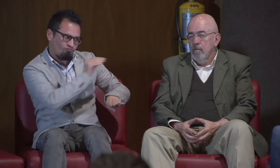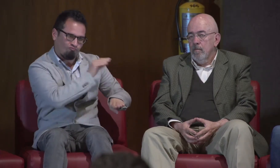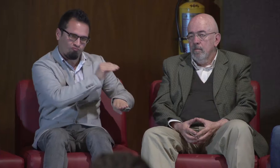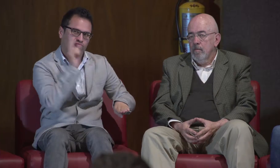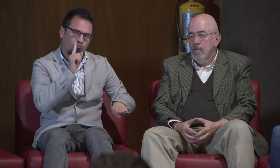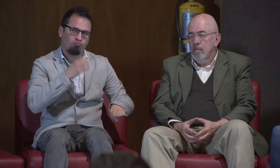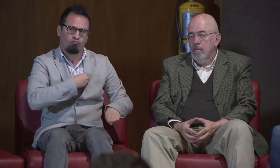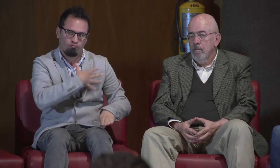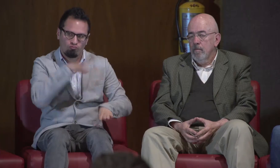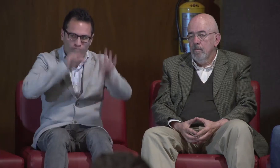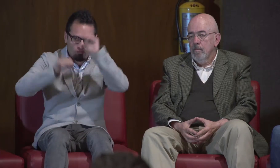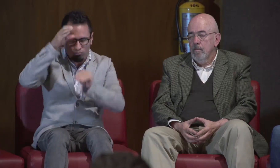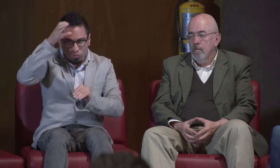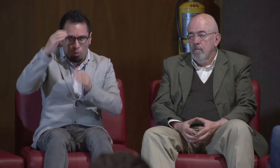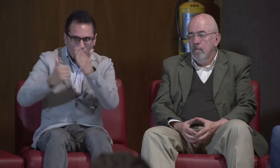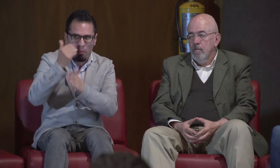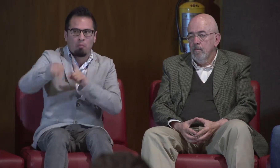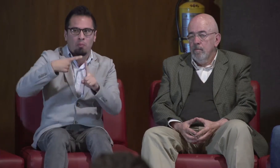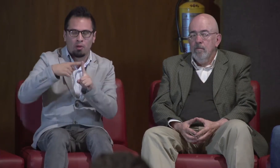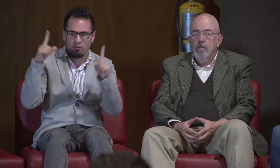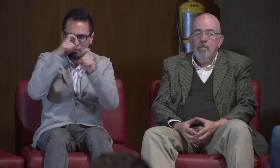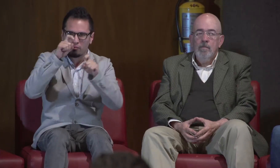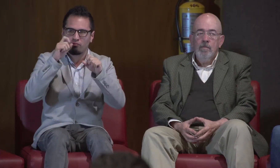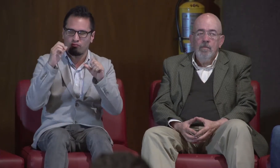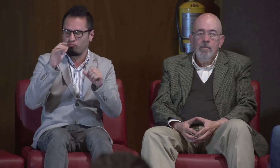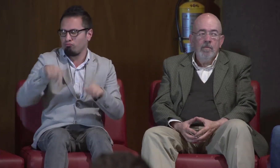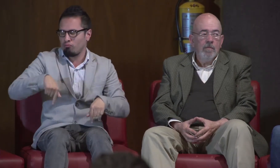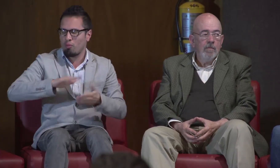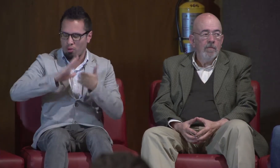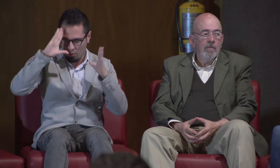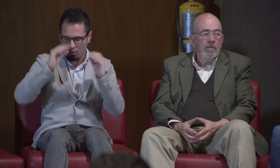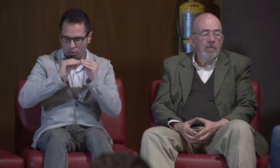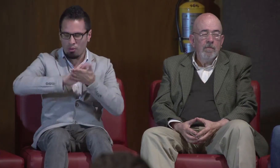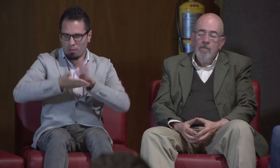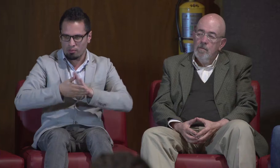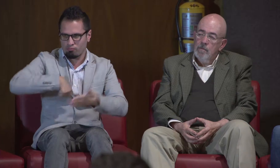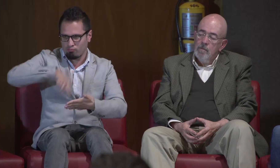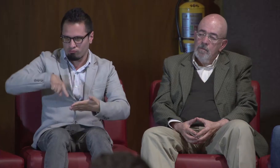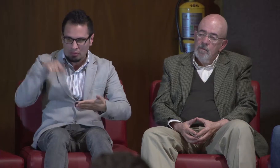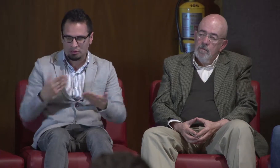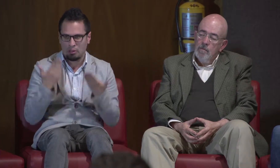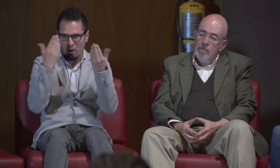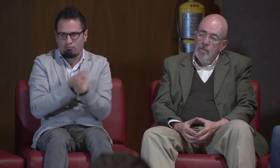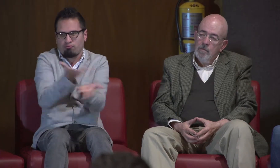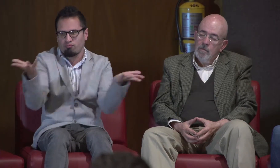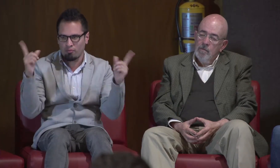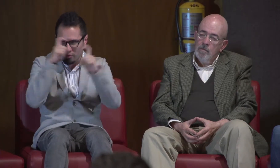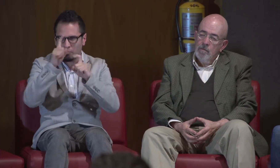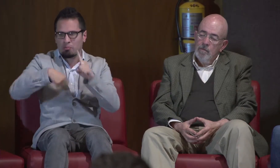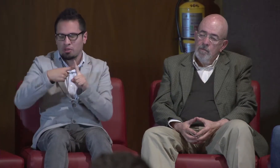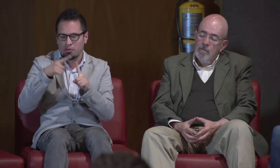participativa frente al tema. Entonces, por eso me ocurrió a mí que pudiéramos también nosotros hacer unas mesas de trabajo de reflexión en torno a